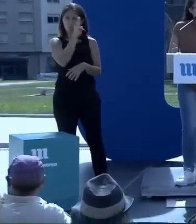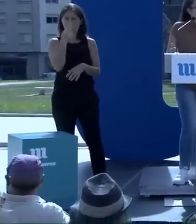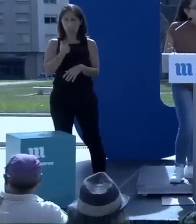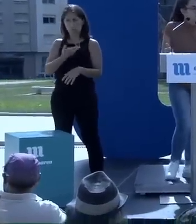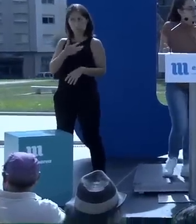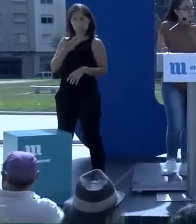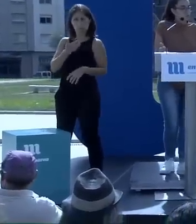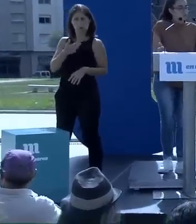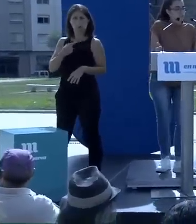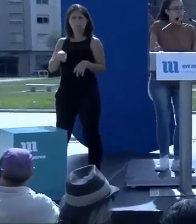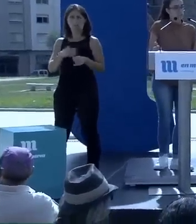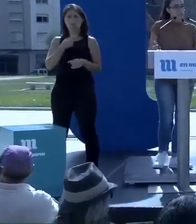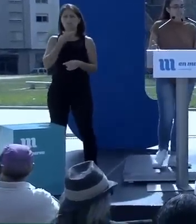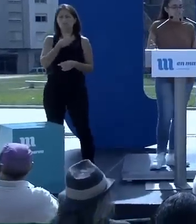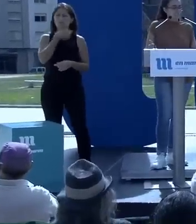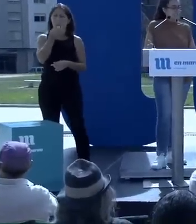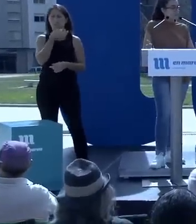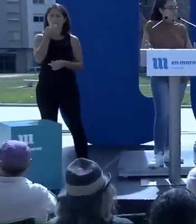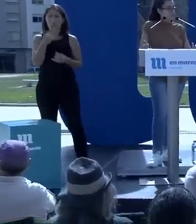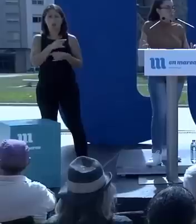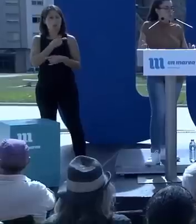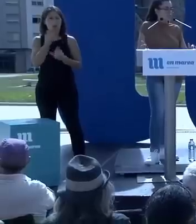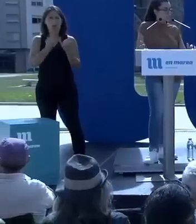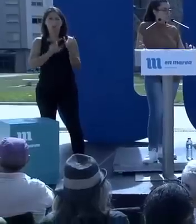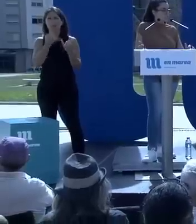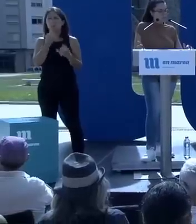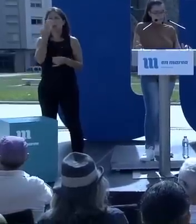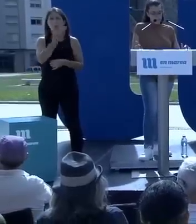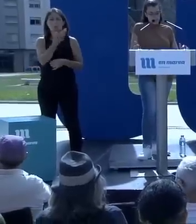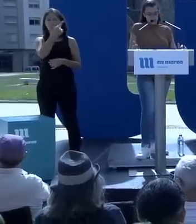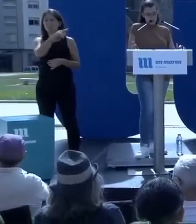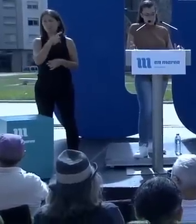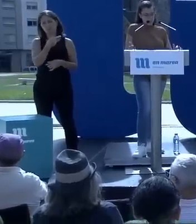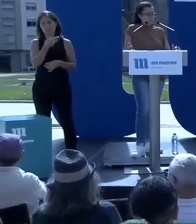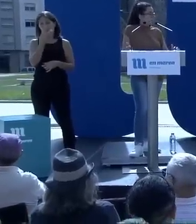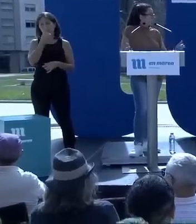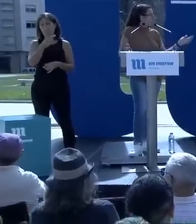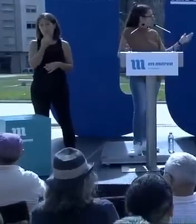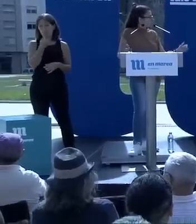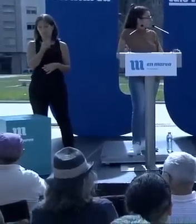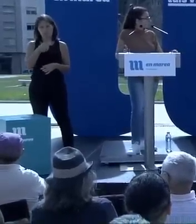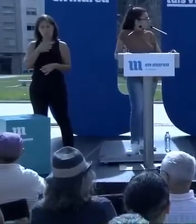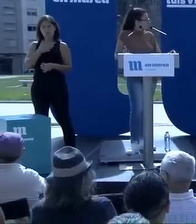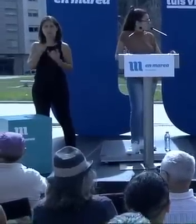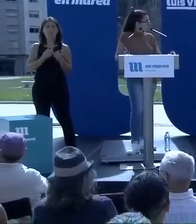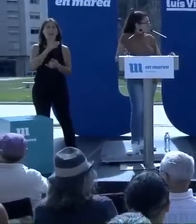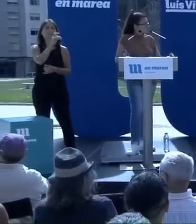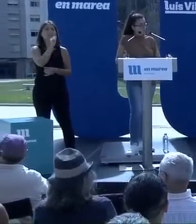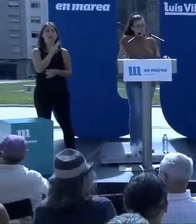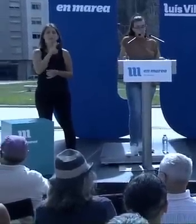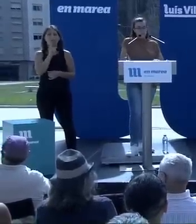Popular, nunha das súas expresións máis agresivas, o baltarismo, onde están David de